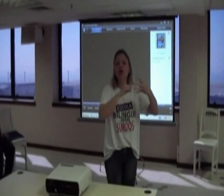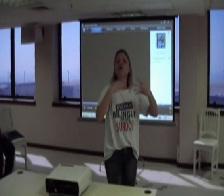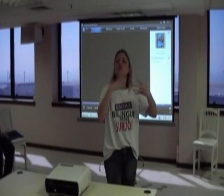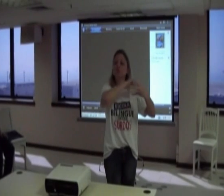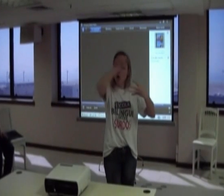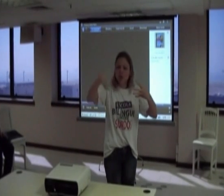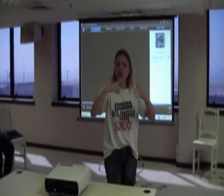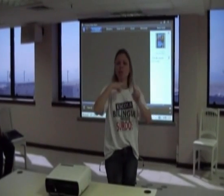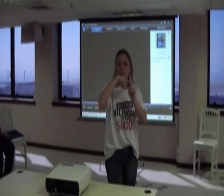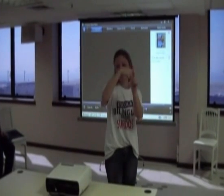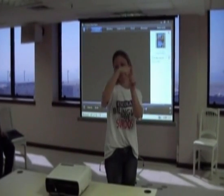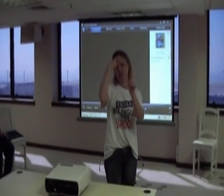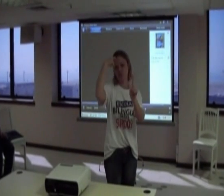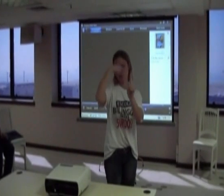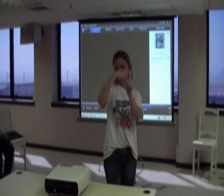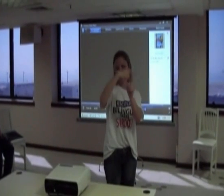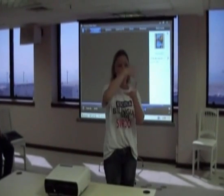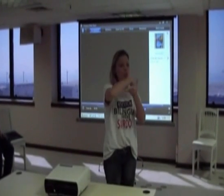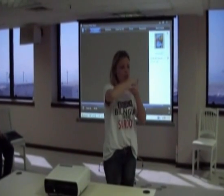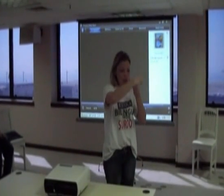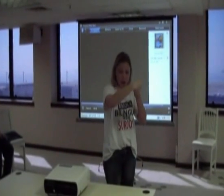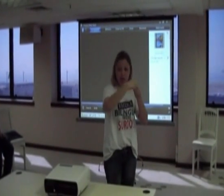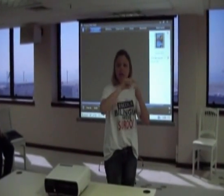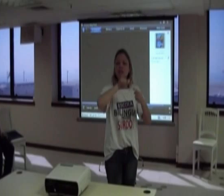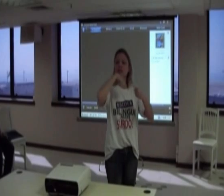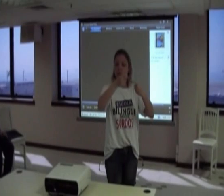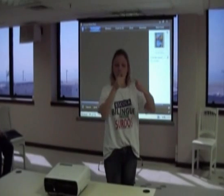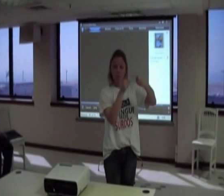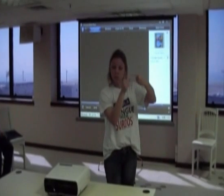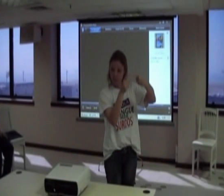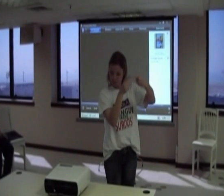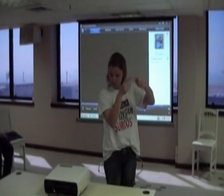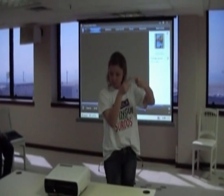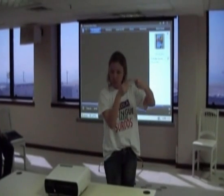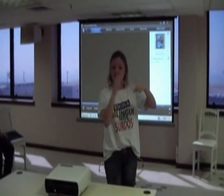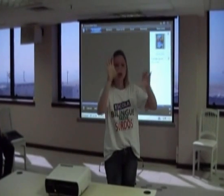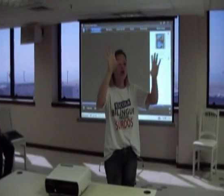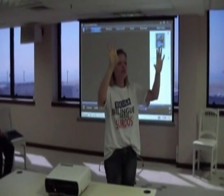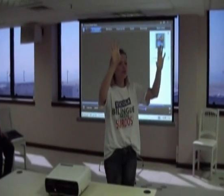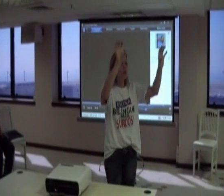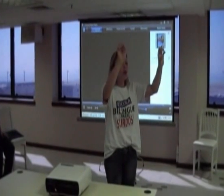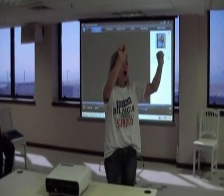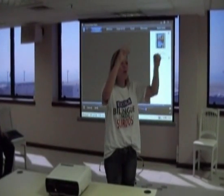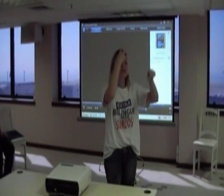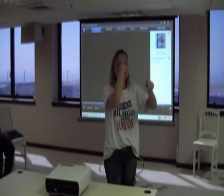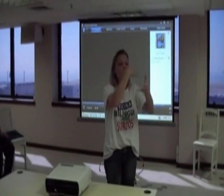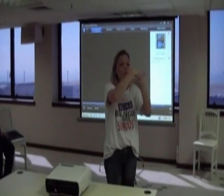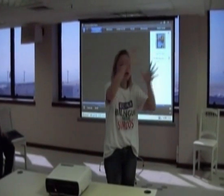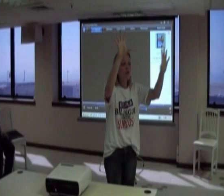pequena questão rápida, uma questão de pensamento positivo sobre essas discussões que serão apresentadas. O primeiro sinal, por favor, se